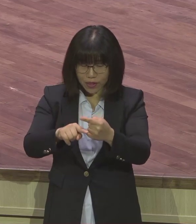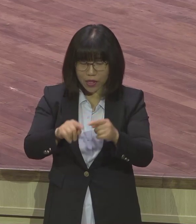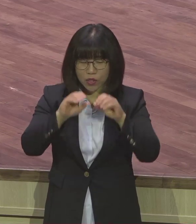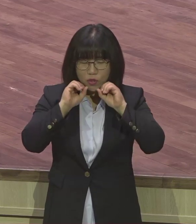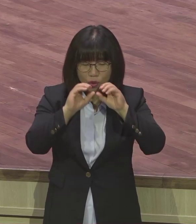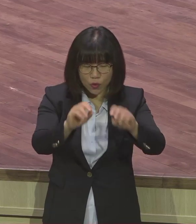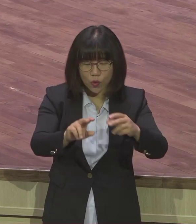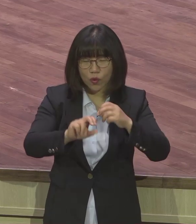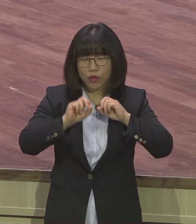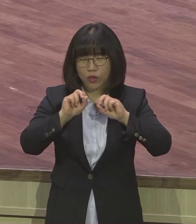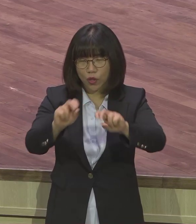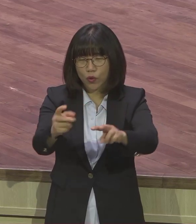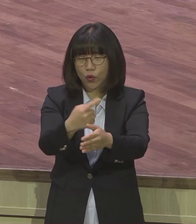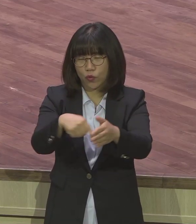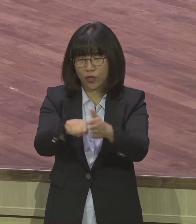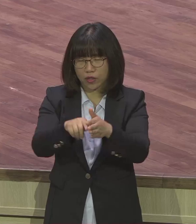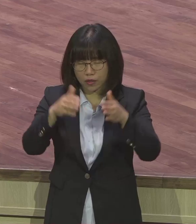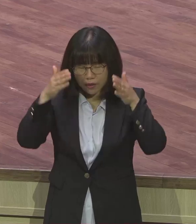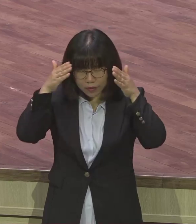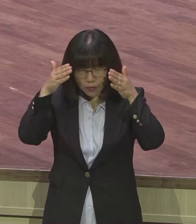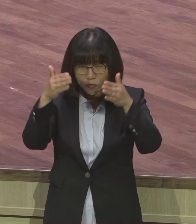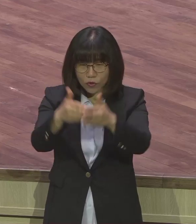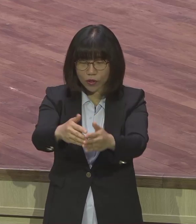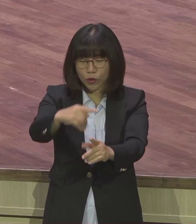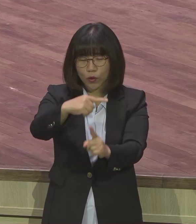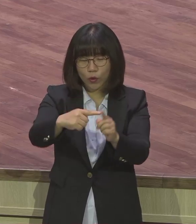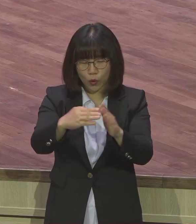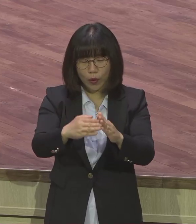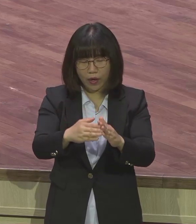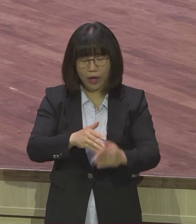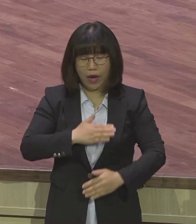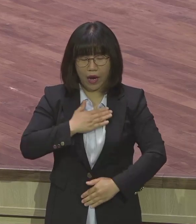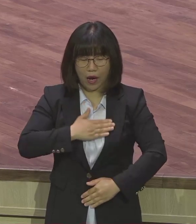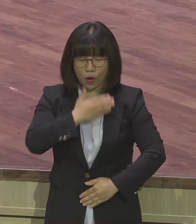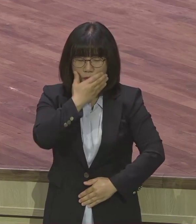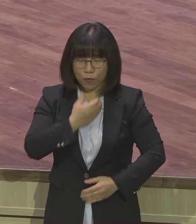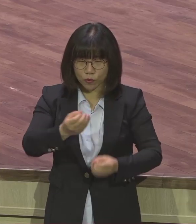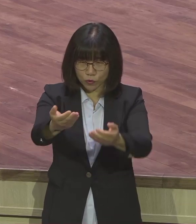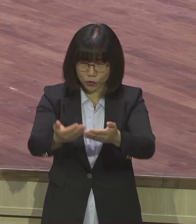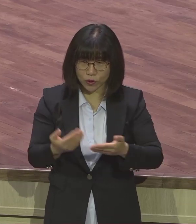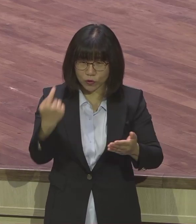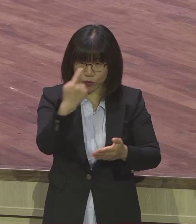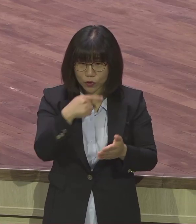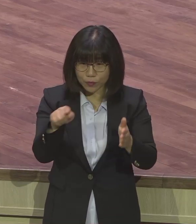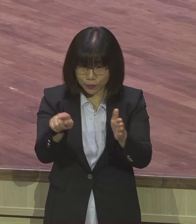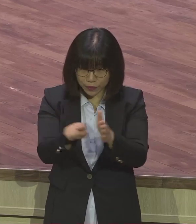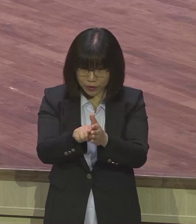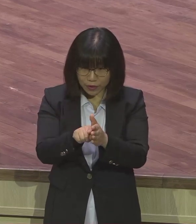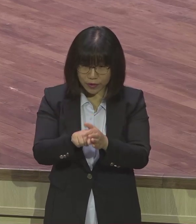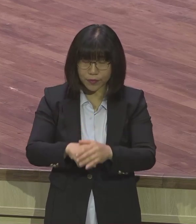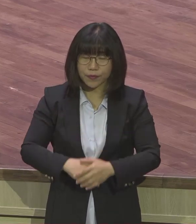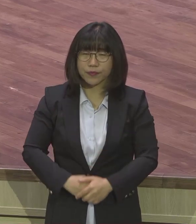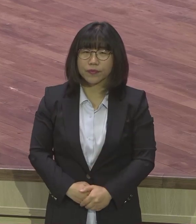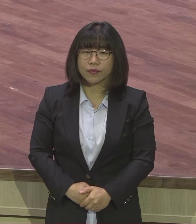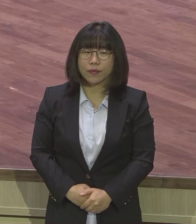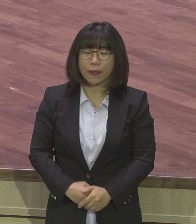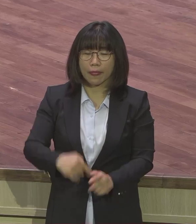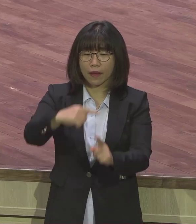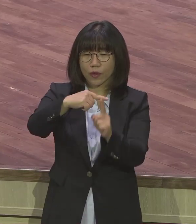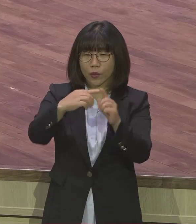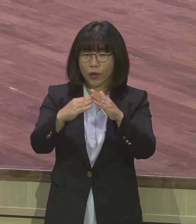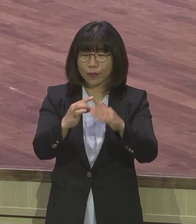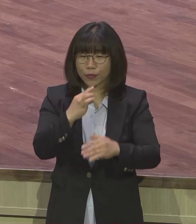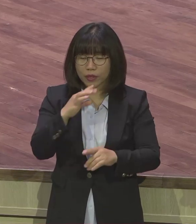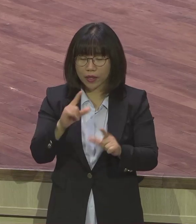교회구나 그렇게 하나님 아시고 축복하고 계심을 믿읍시다. 교회적으로뿐만 아니라 우리 영계